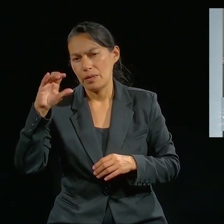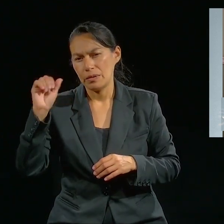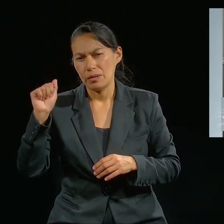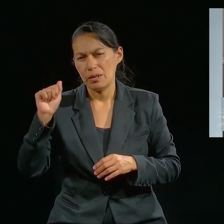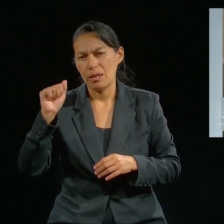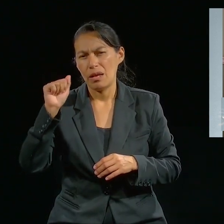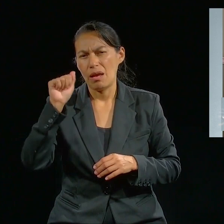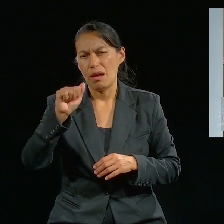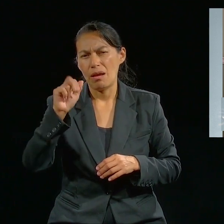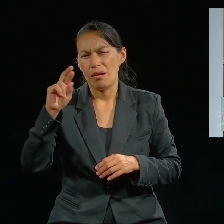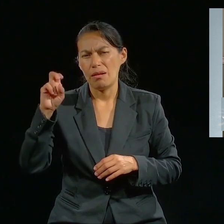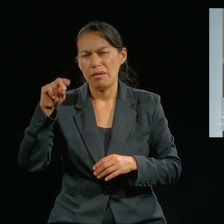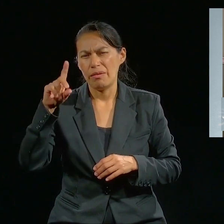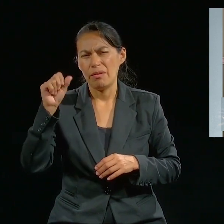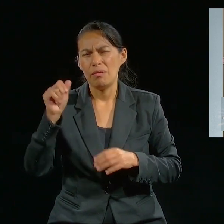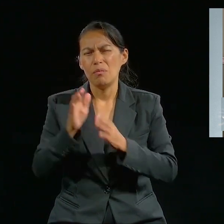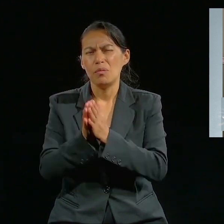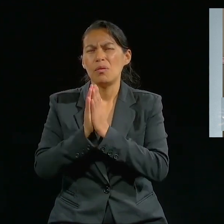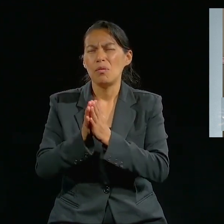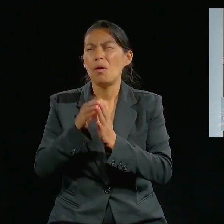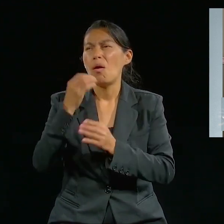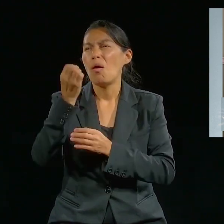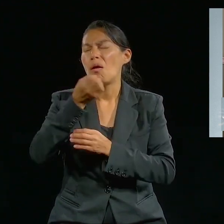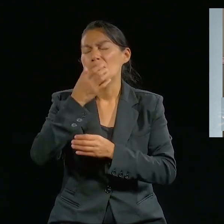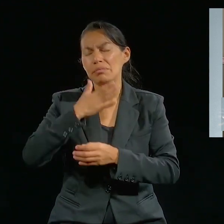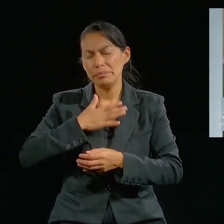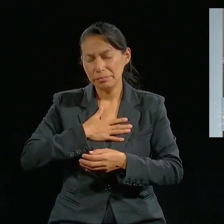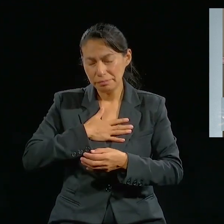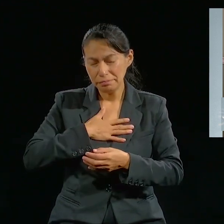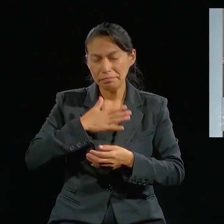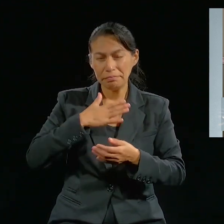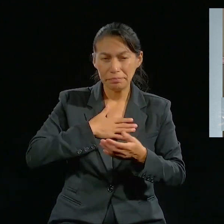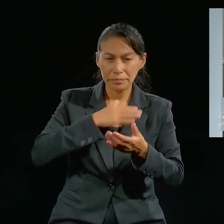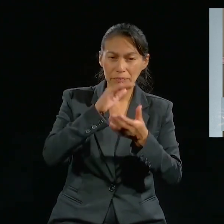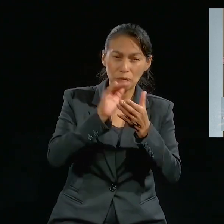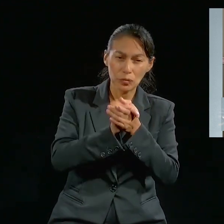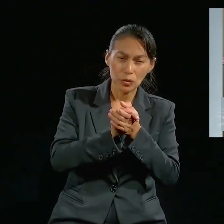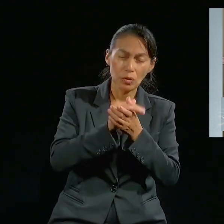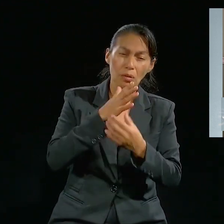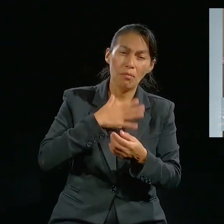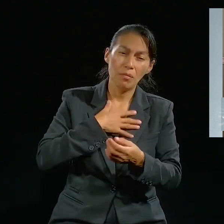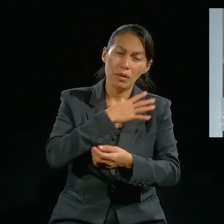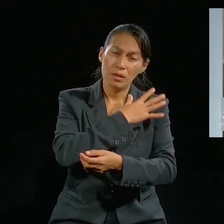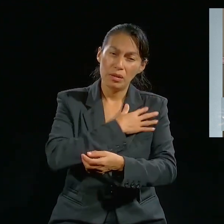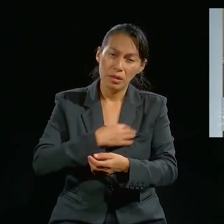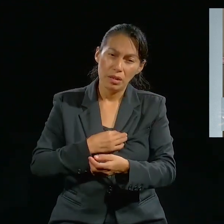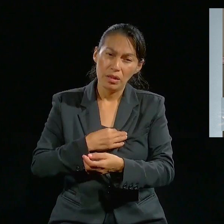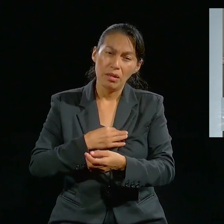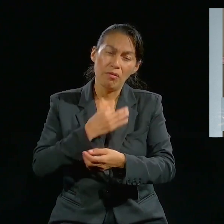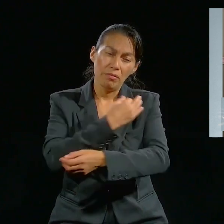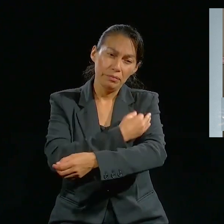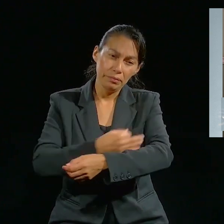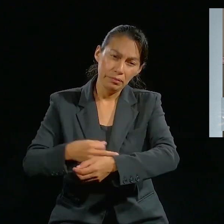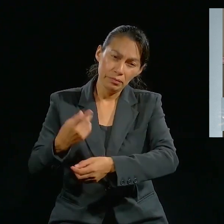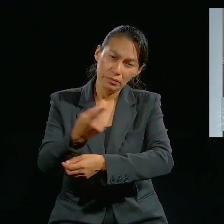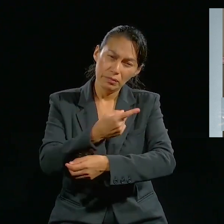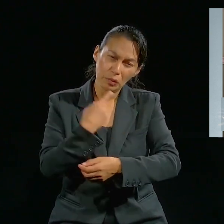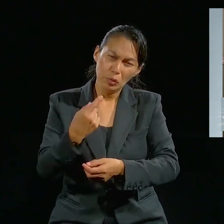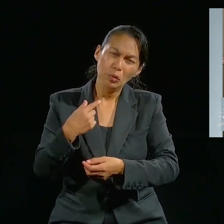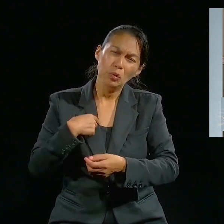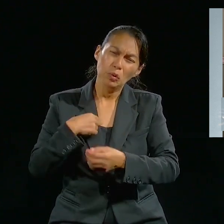por mí por mi esposo mi hijo por mis hijas y su familia soy de Chiapas